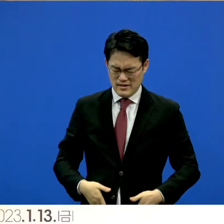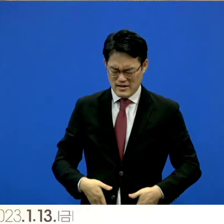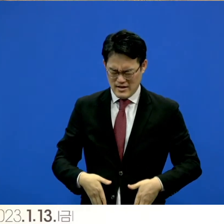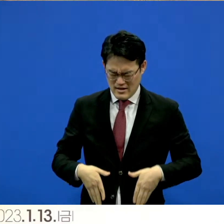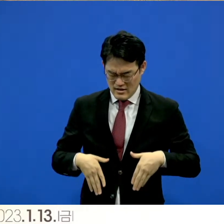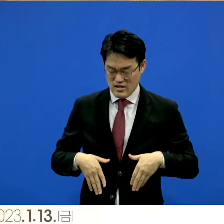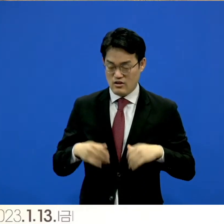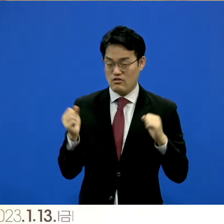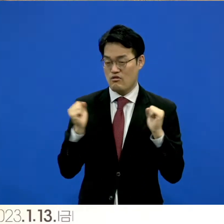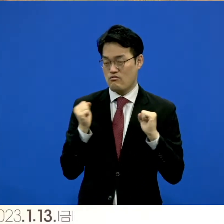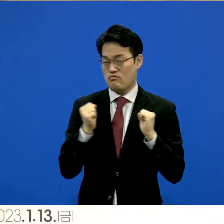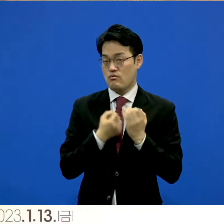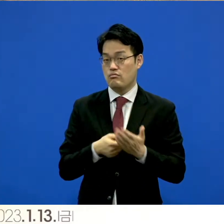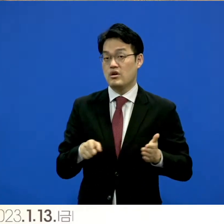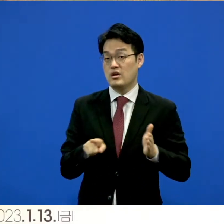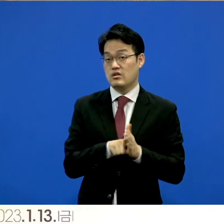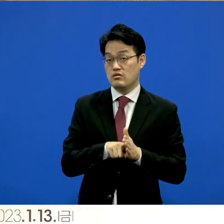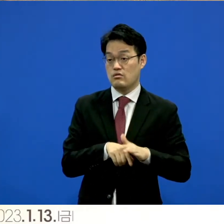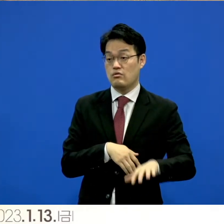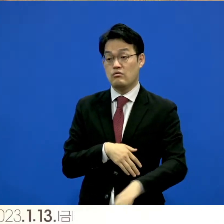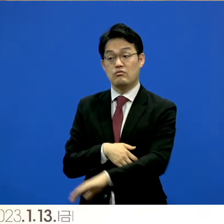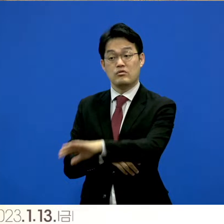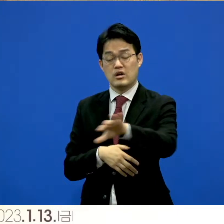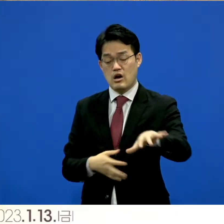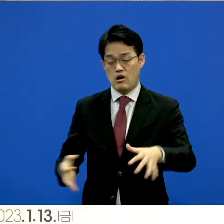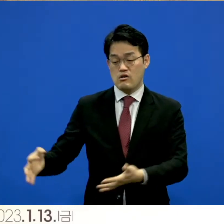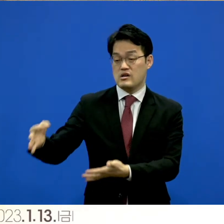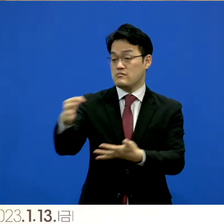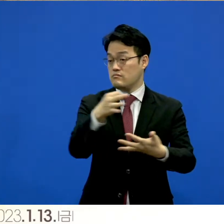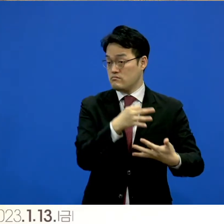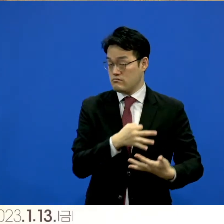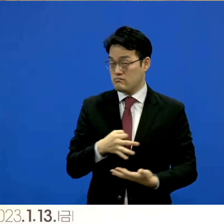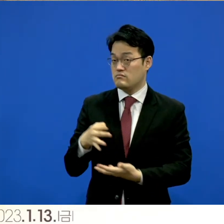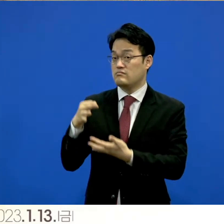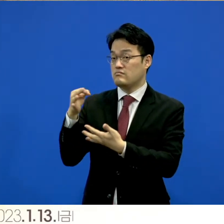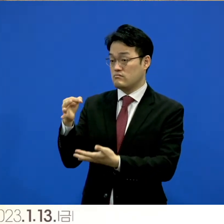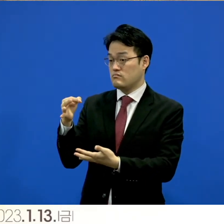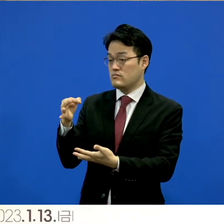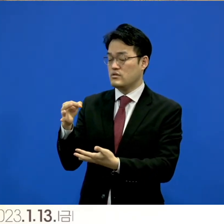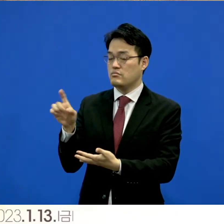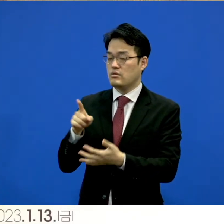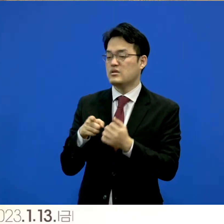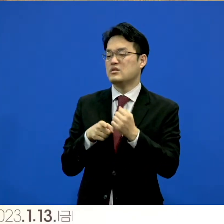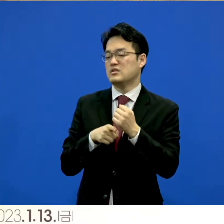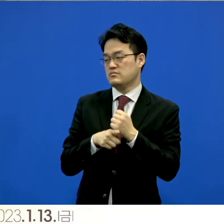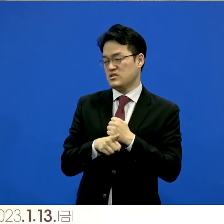교를 하도록 우리가 하는 것도 의미 있는 일이라고 생각합니다.